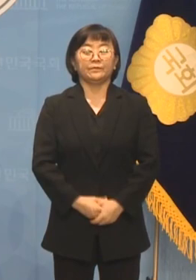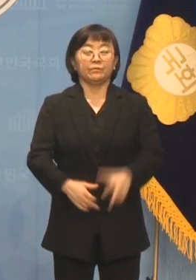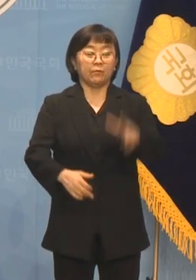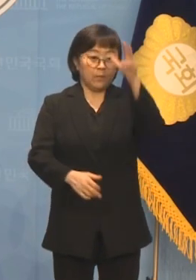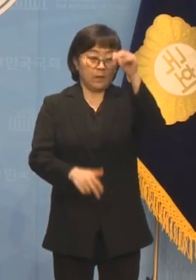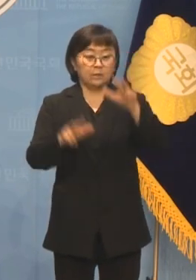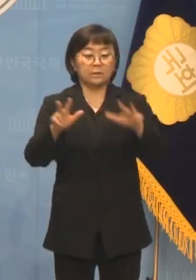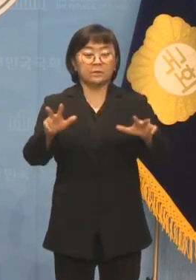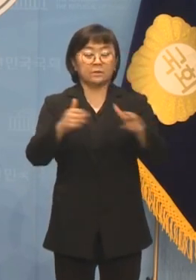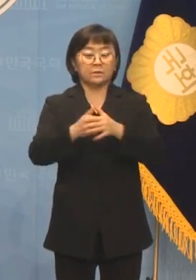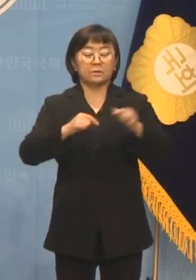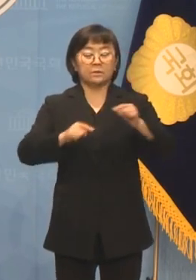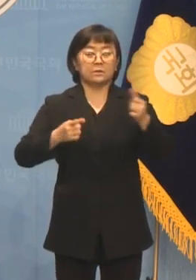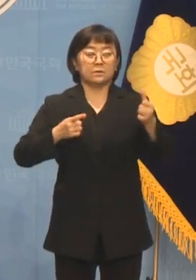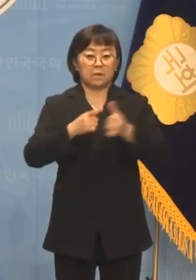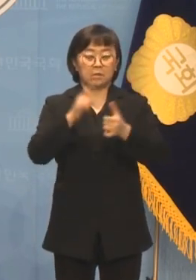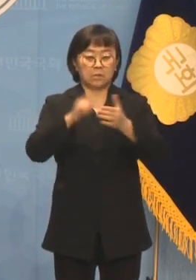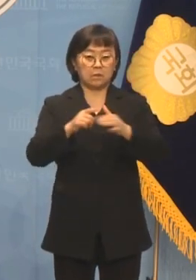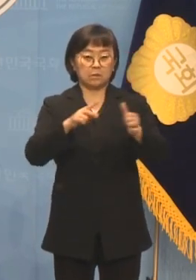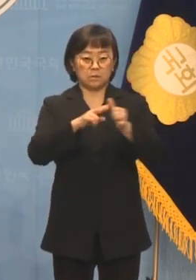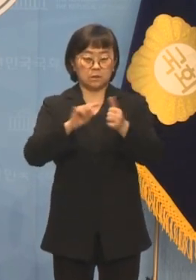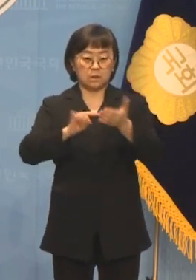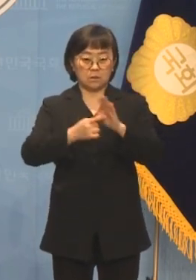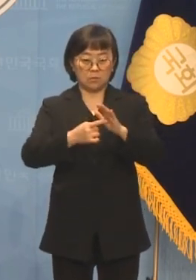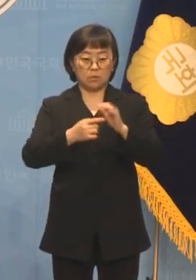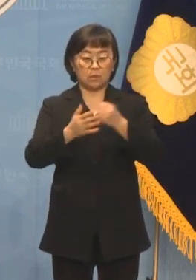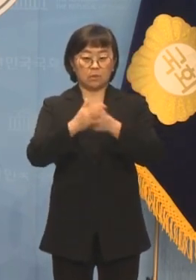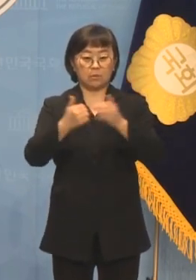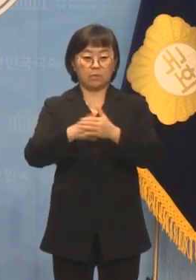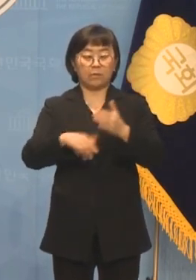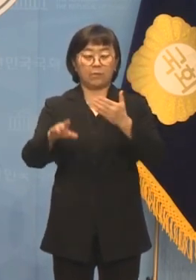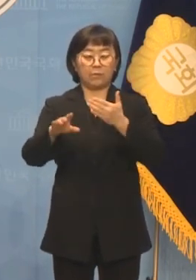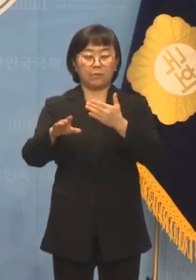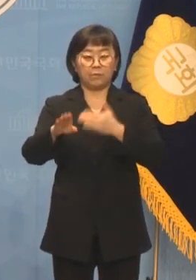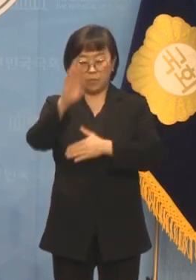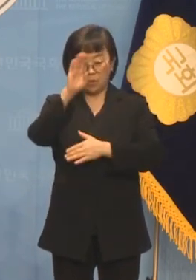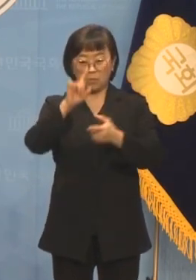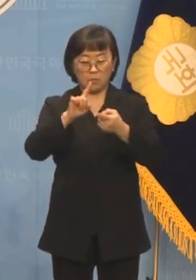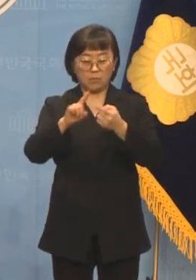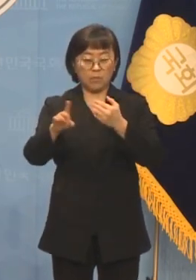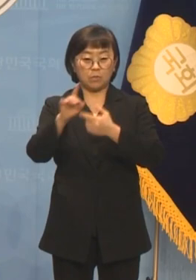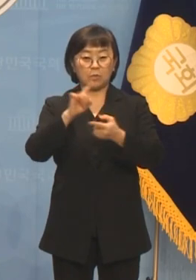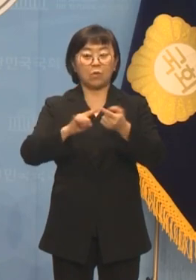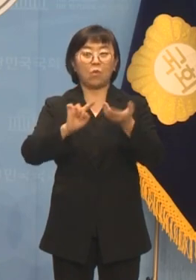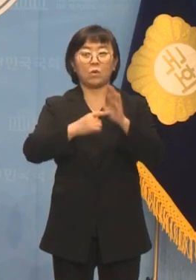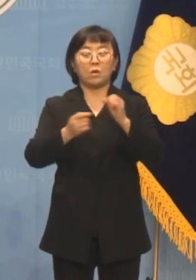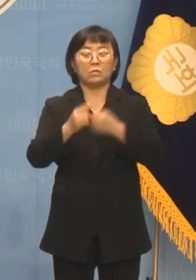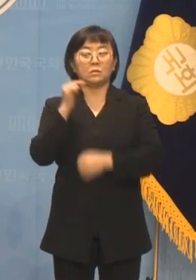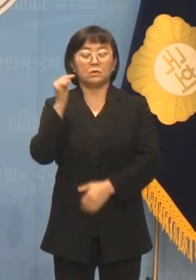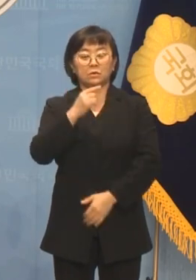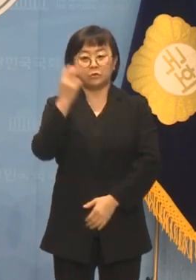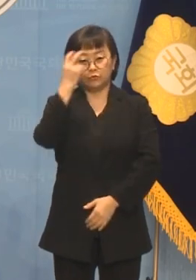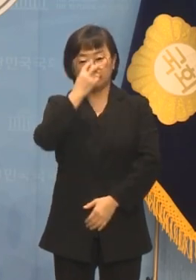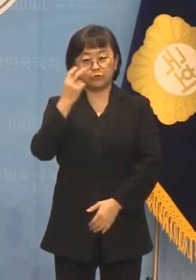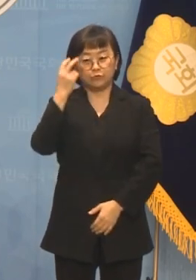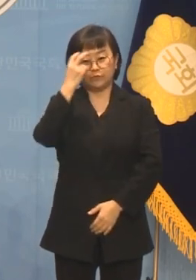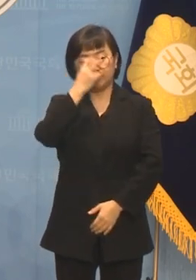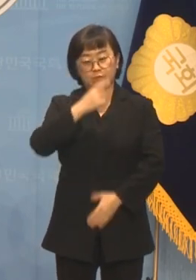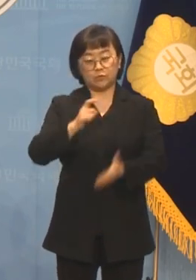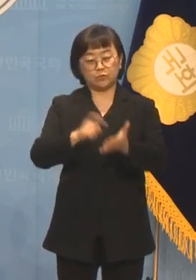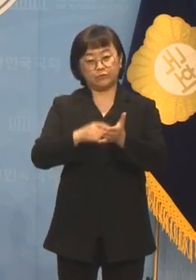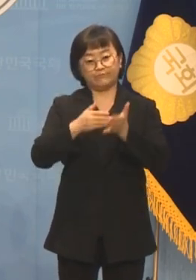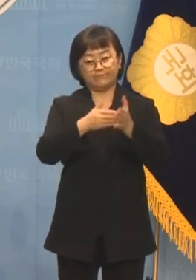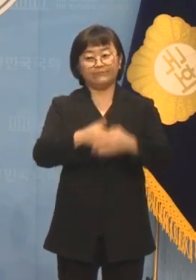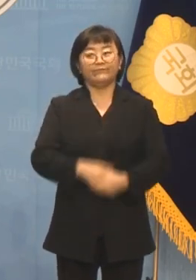경찰은 지금이라도 정치 테러범의 신상과 당적, 변명문 등을 공개하고 철저한 수사를 할 것을